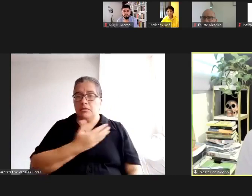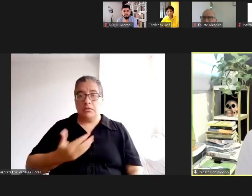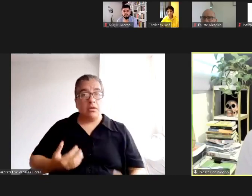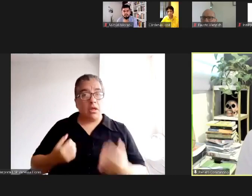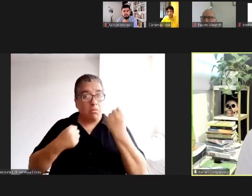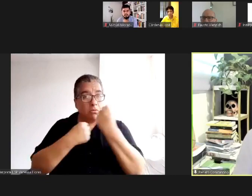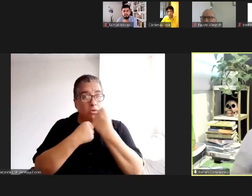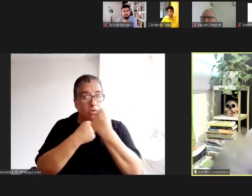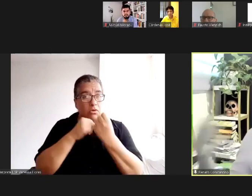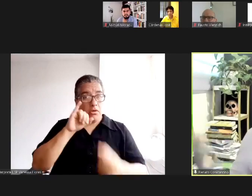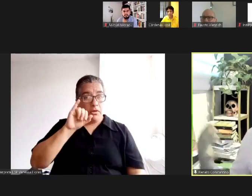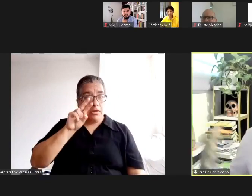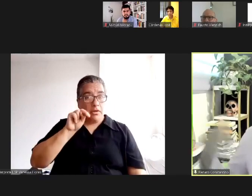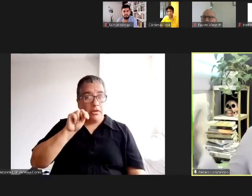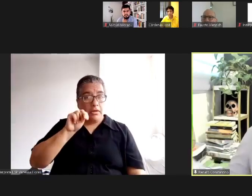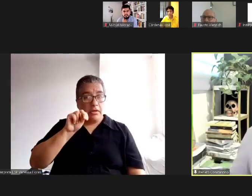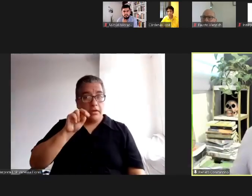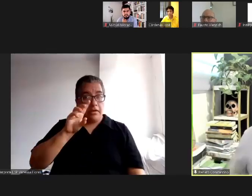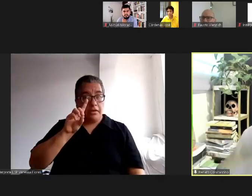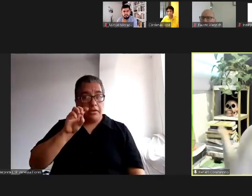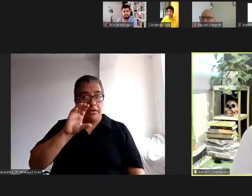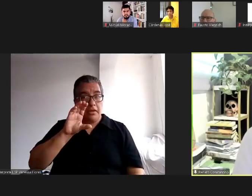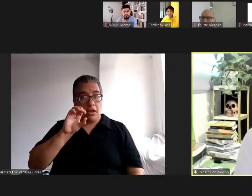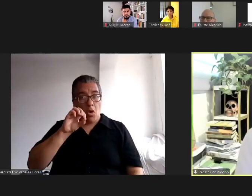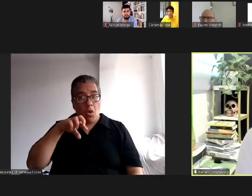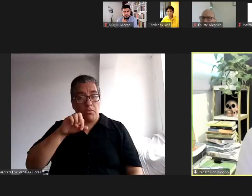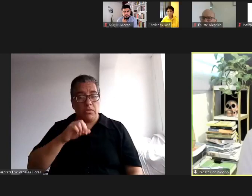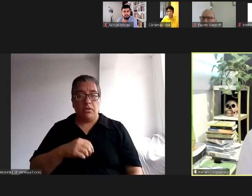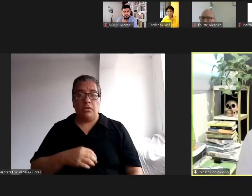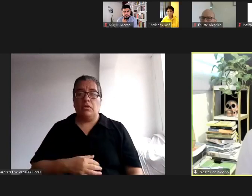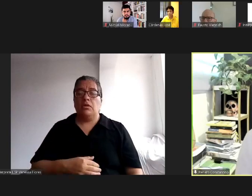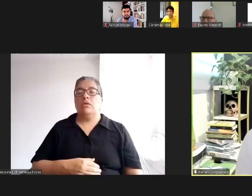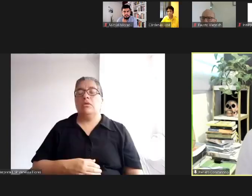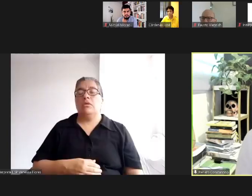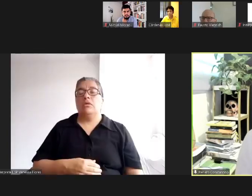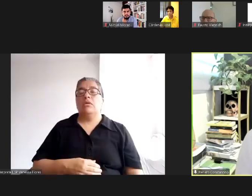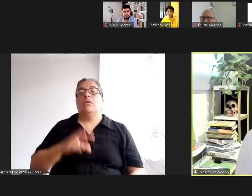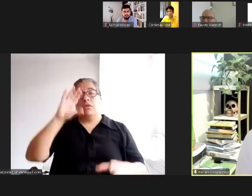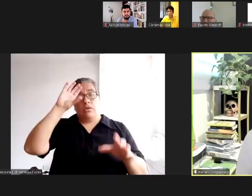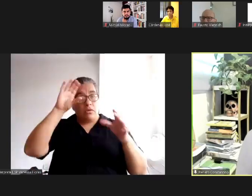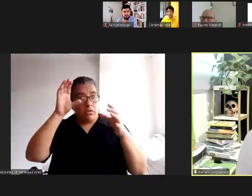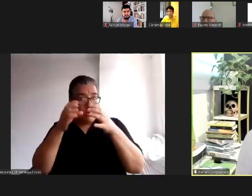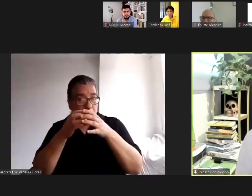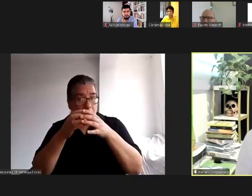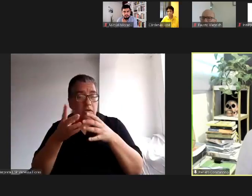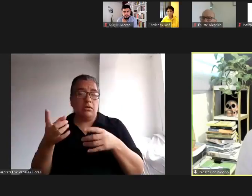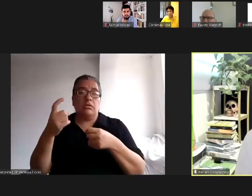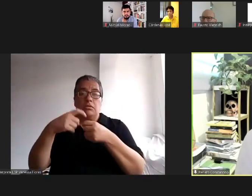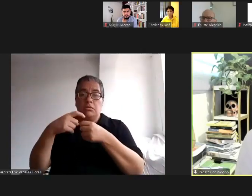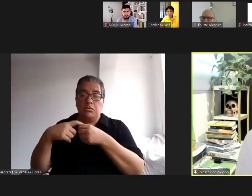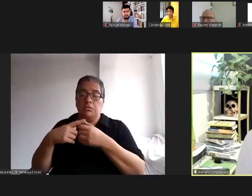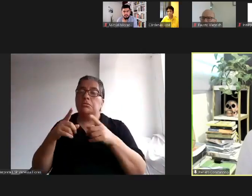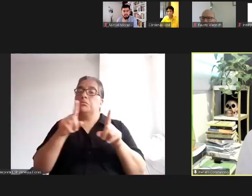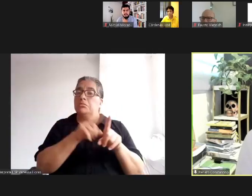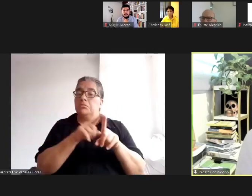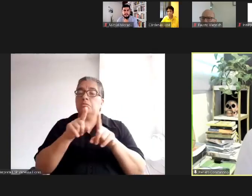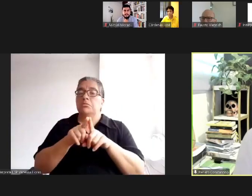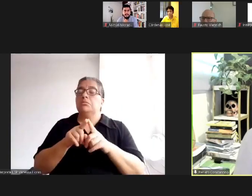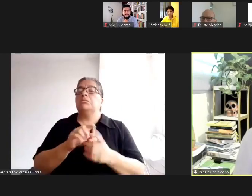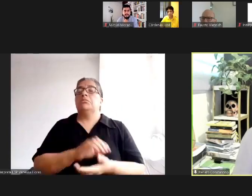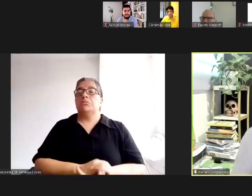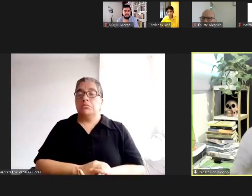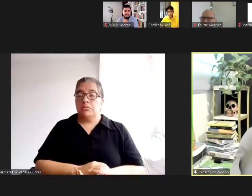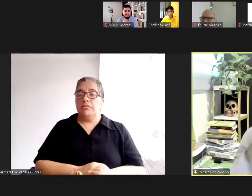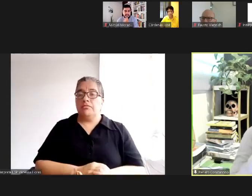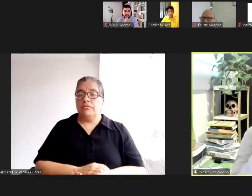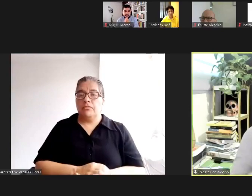Indecopi, no fue una iniciativa parlamentaria, fue una iniciativa del propio Ejecutivo, pero creo que lo que toca es también que otros